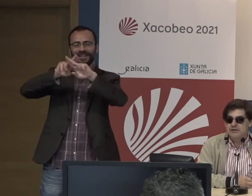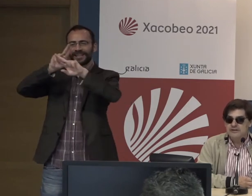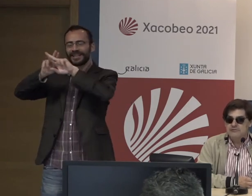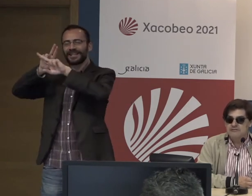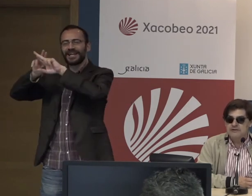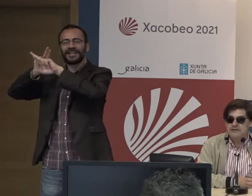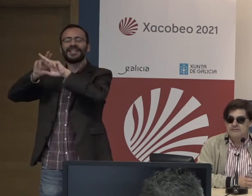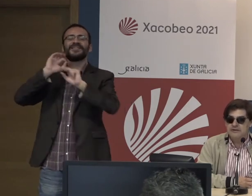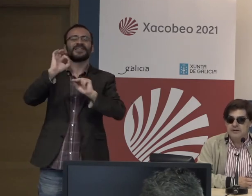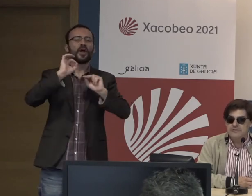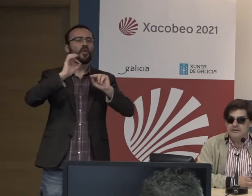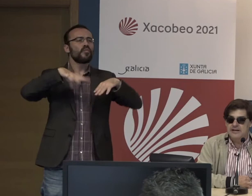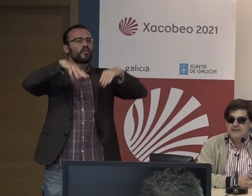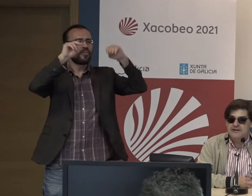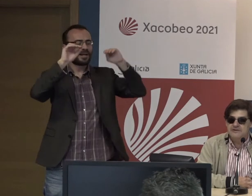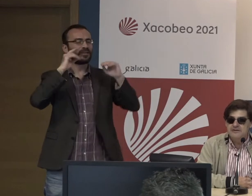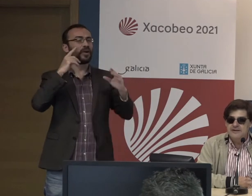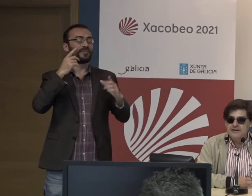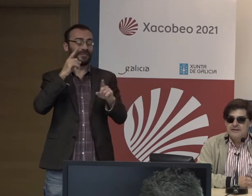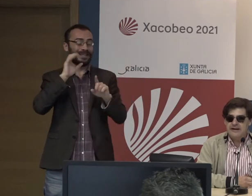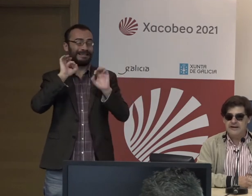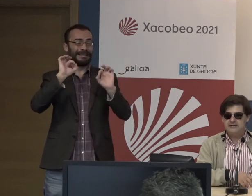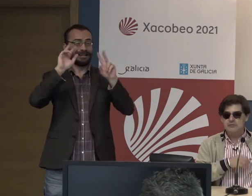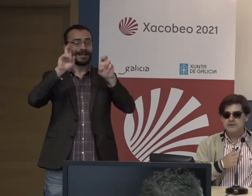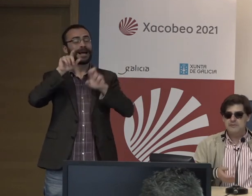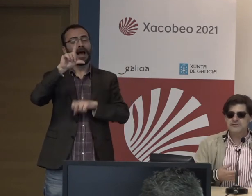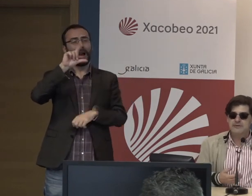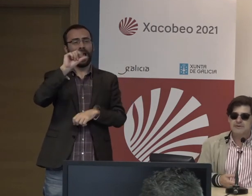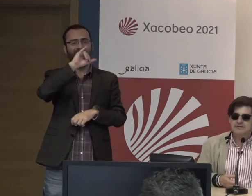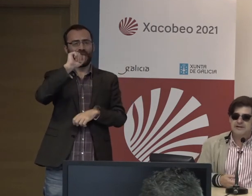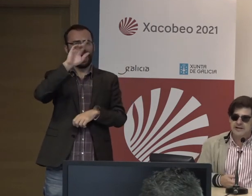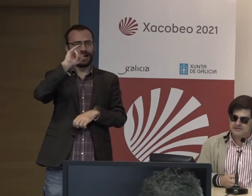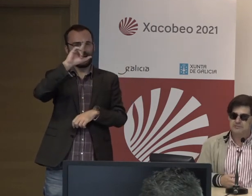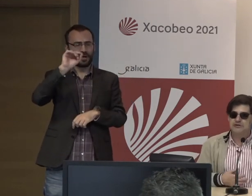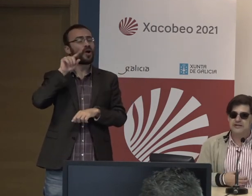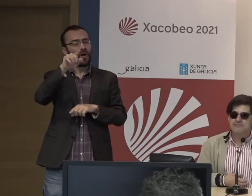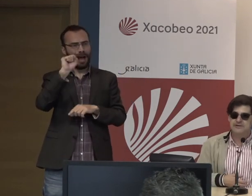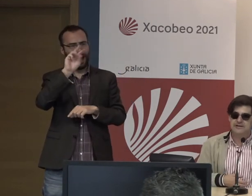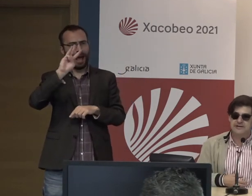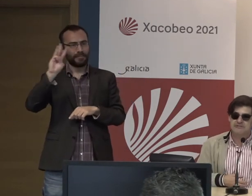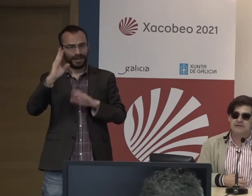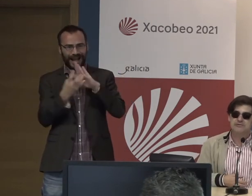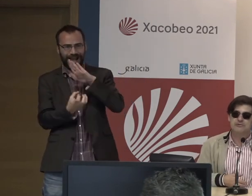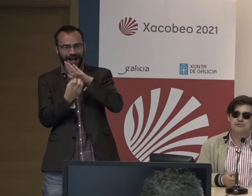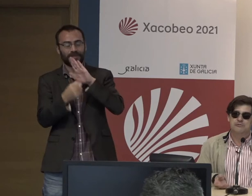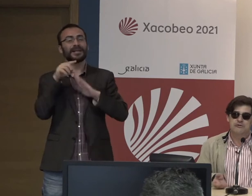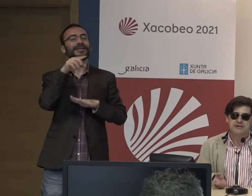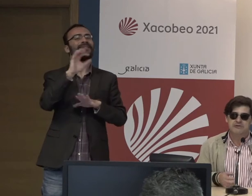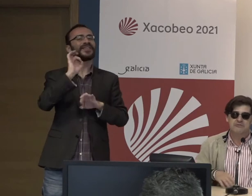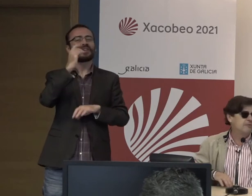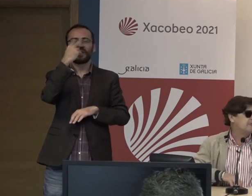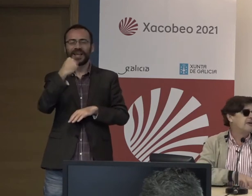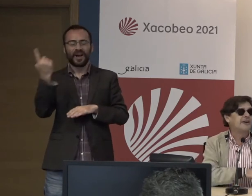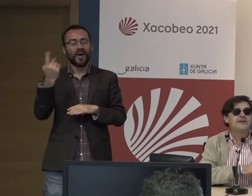estamos utilizando una aplicación que se llama Lazarillo, que estuvo al principio pensando en la persona ciega, nos cuenta la persona ciega lo que vosotros todo el mundo